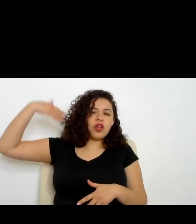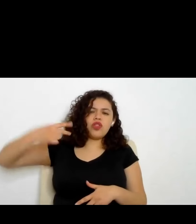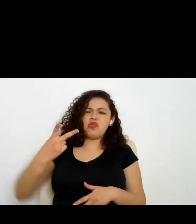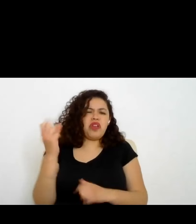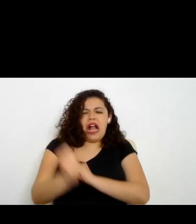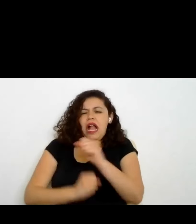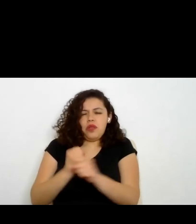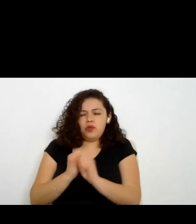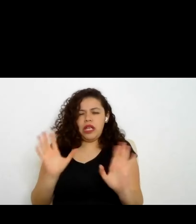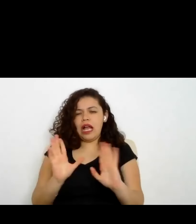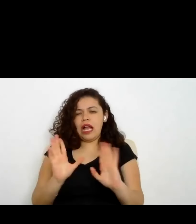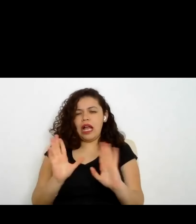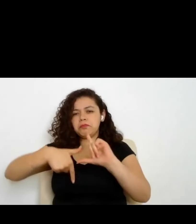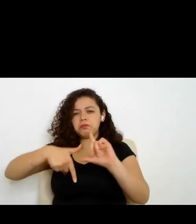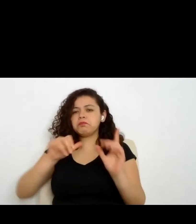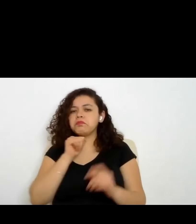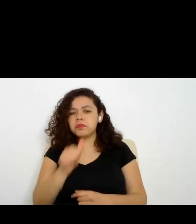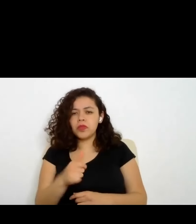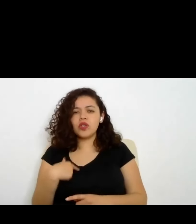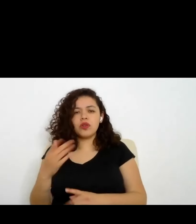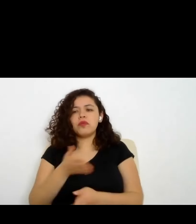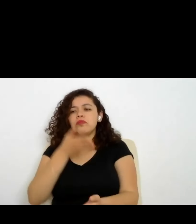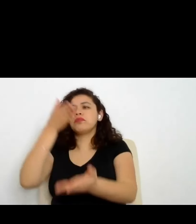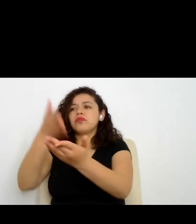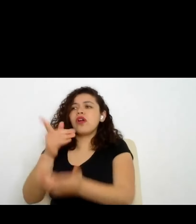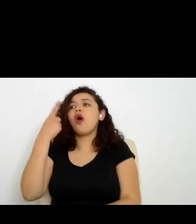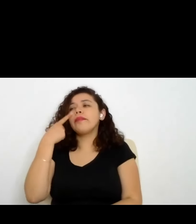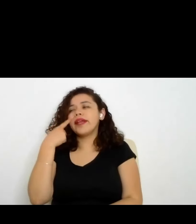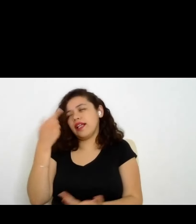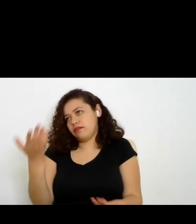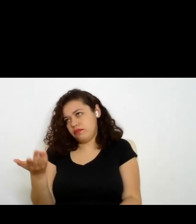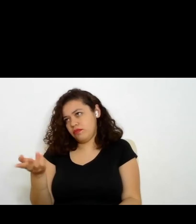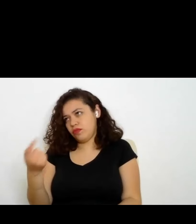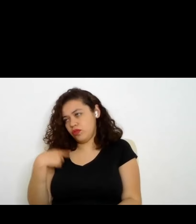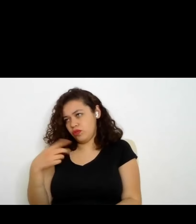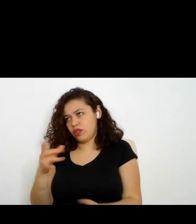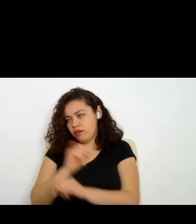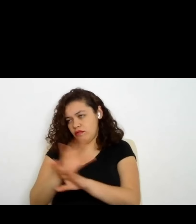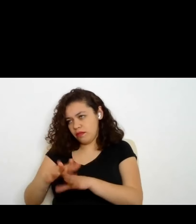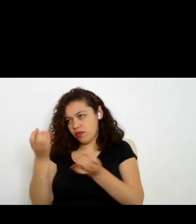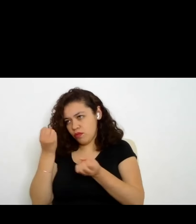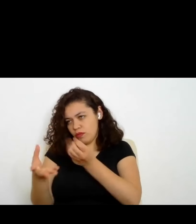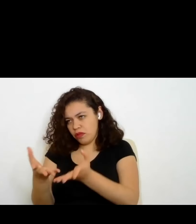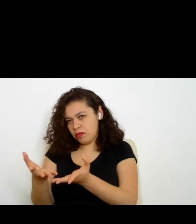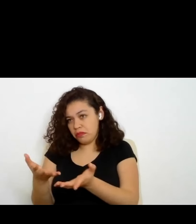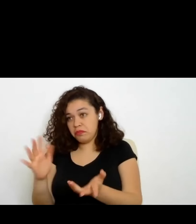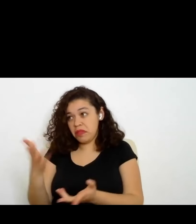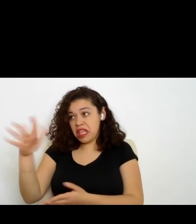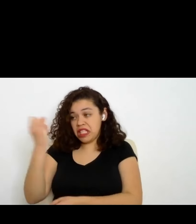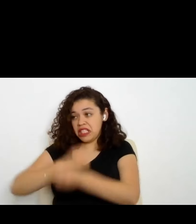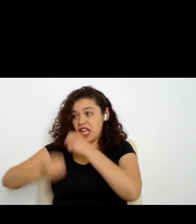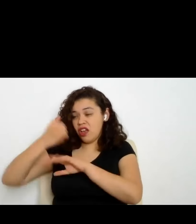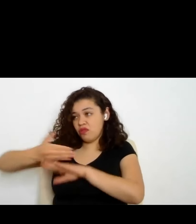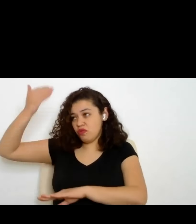¿no? Pues puedo ir a Liverpool y decirle, oye, yo te había dado mis datos hace 10 años porque